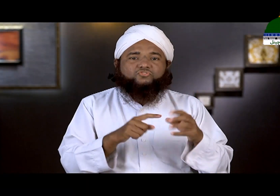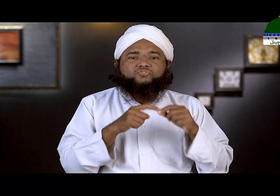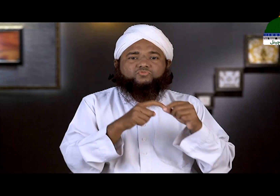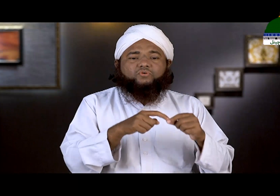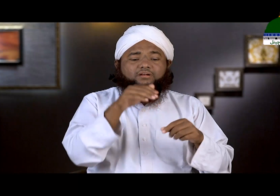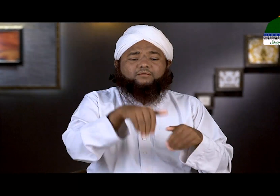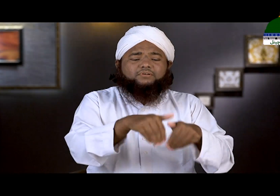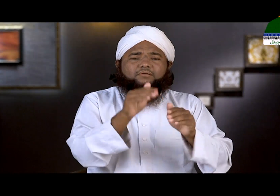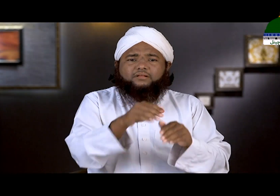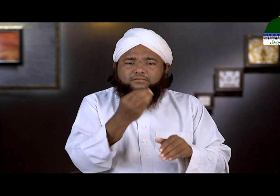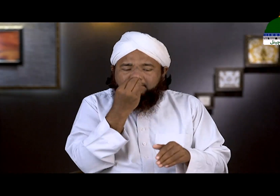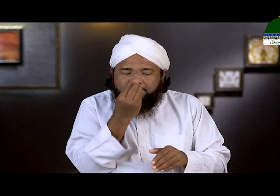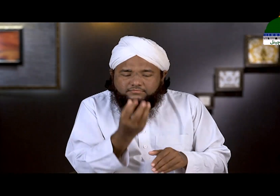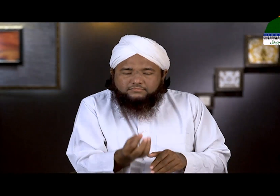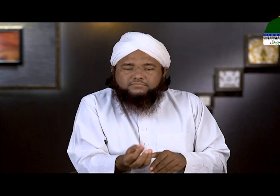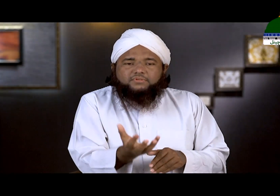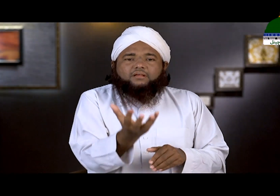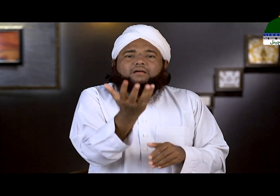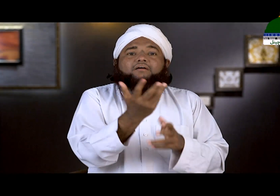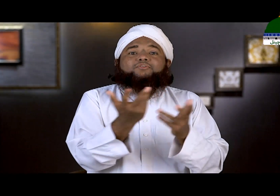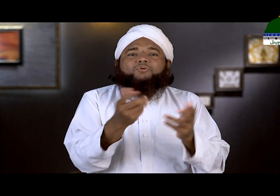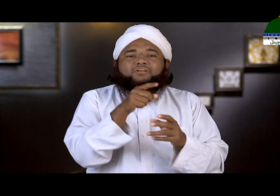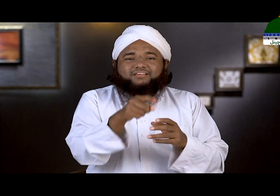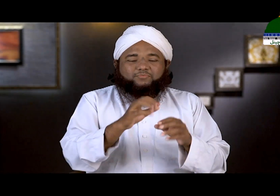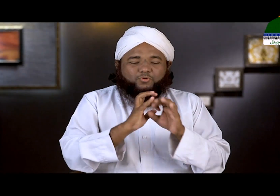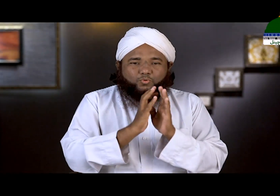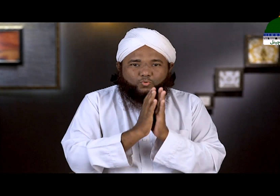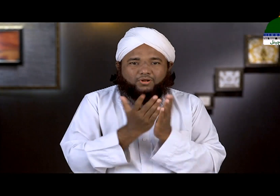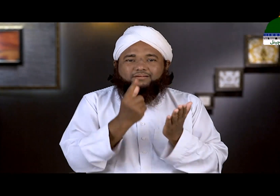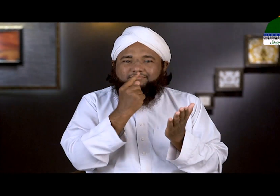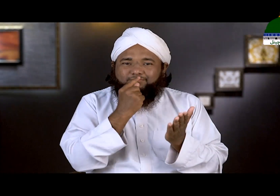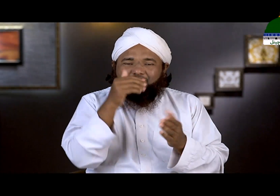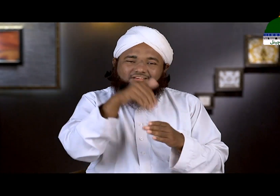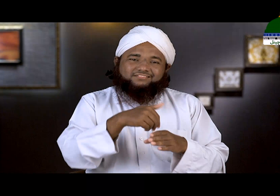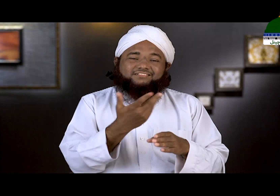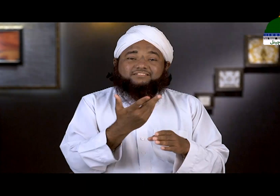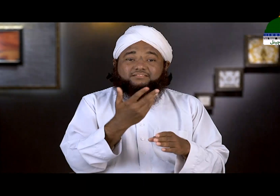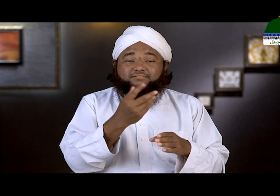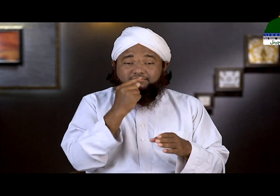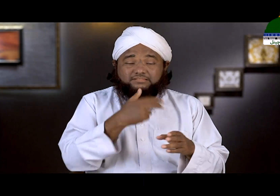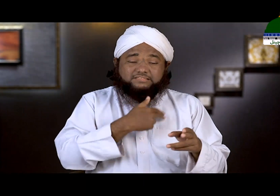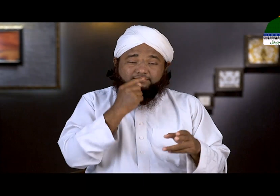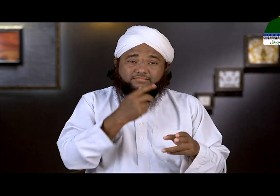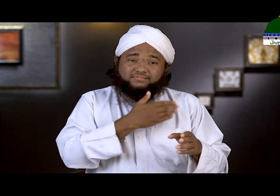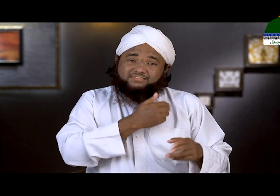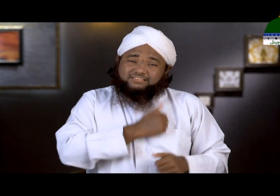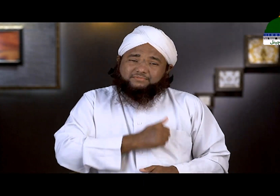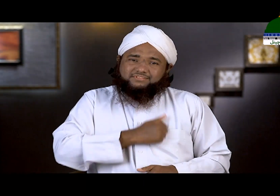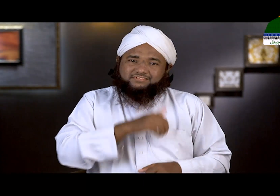سوال پوچھا، آپ کی قبر سے مشک کی خوشبو کیوں آ رہی ہے؟ فرمایا یہ میری تلاوت اور روزوں میں پیاس کی خوشبو ہے۔ پیارے